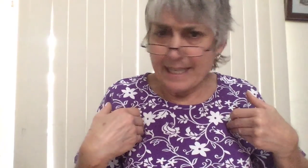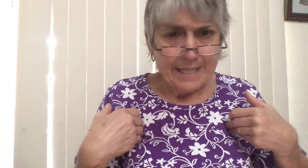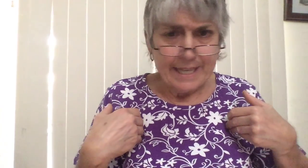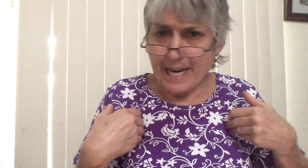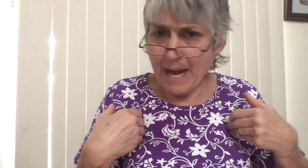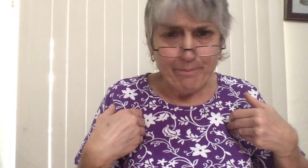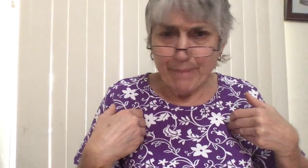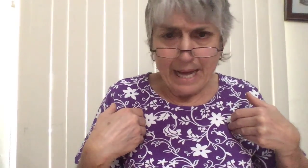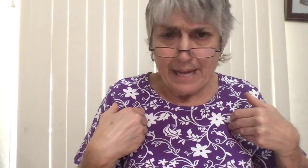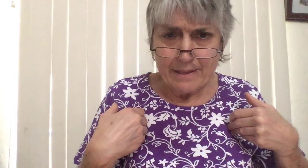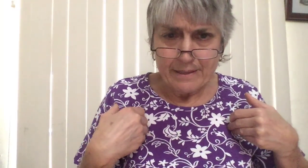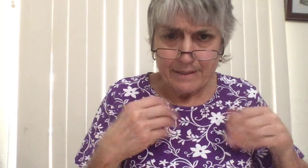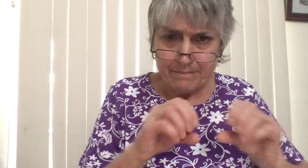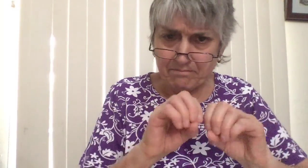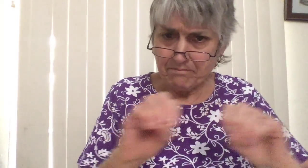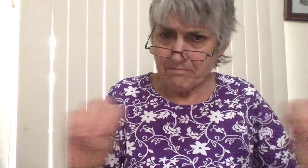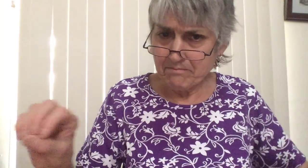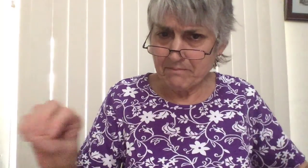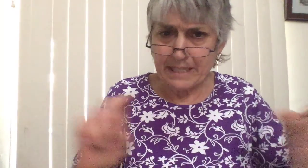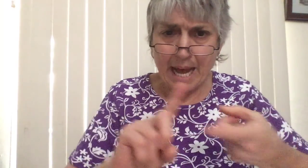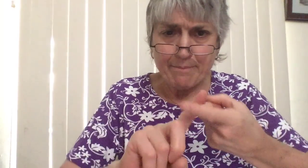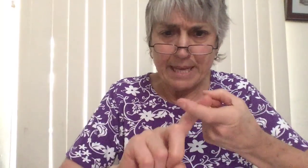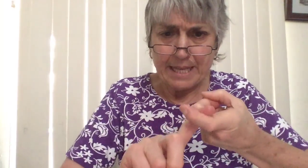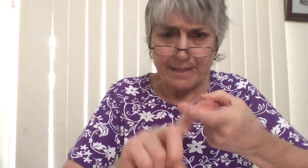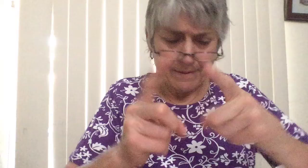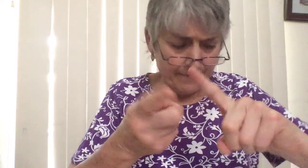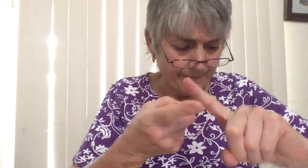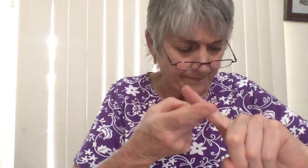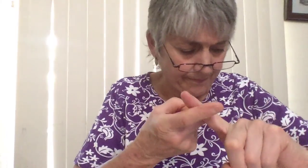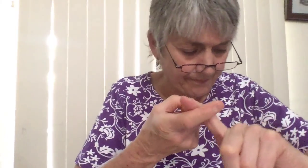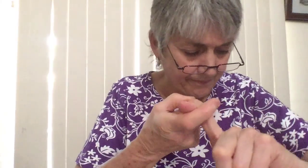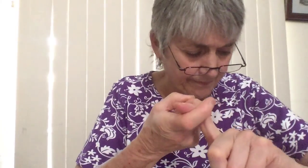Il n'a pas d'amis.